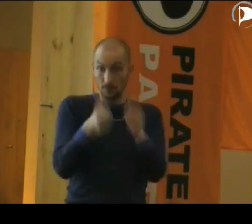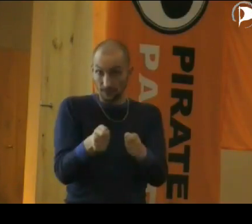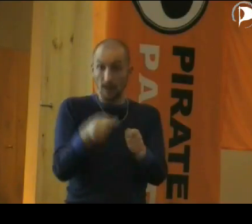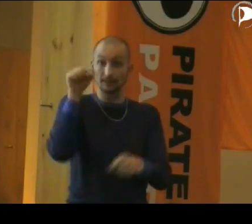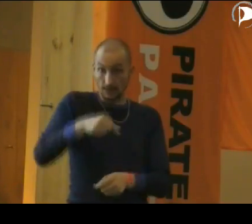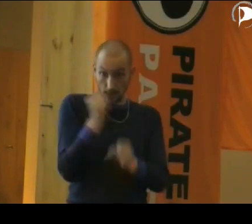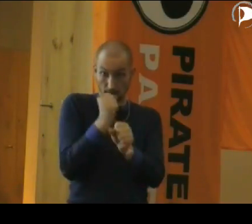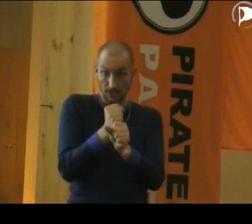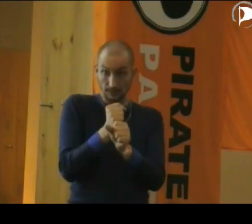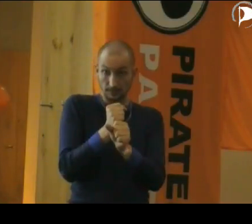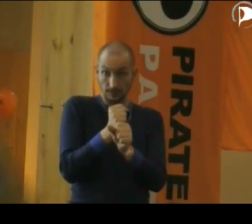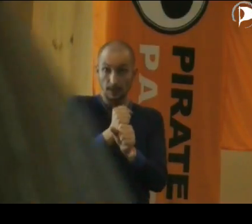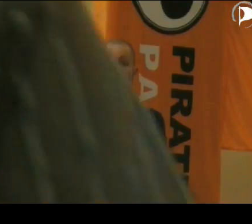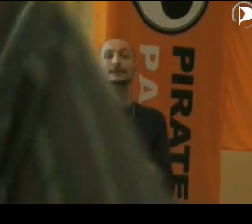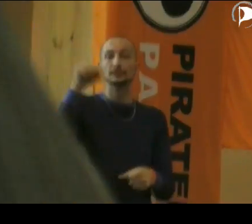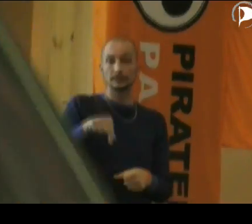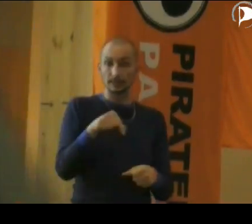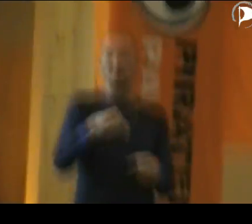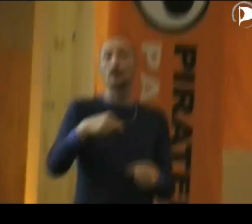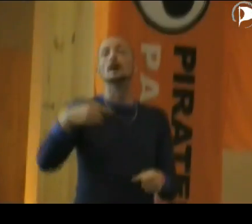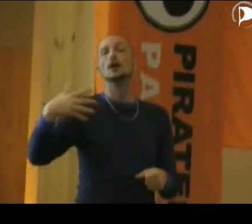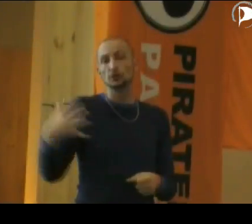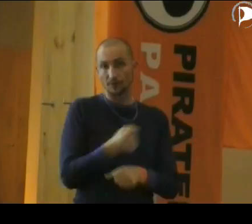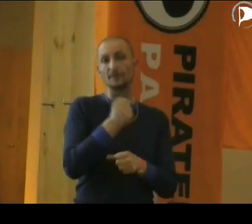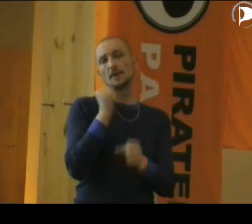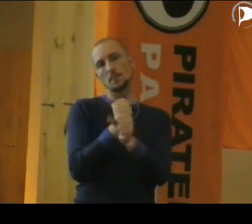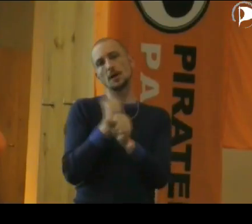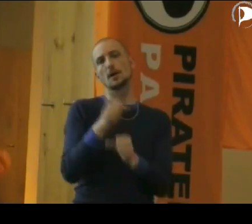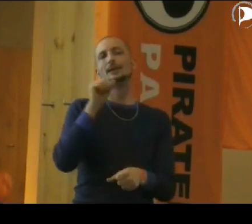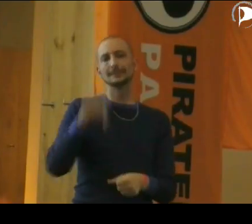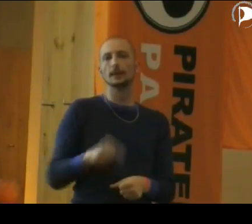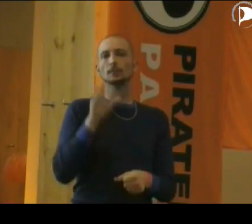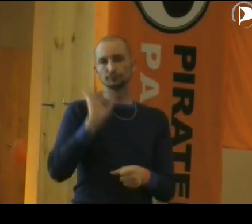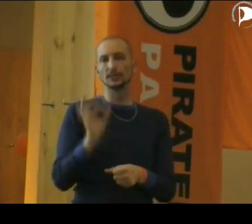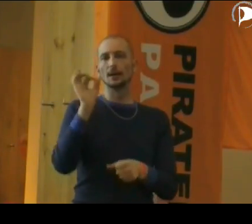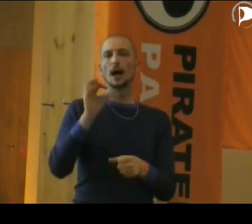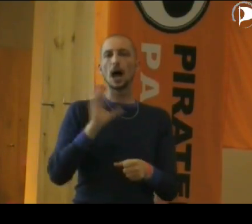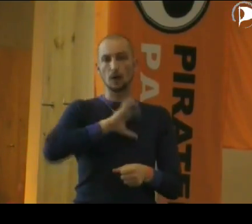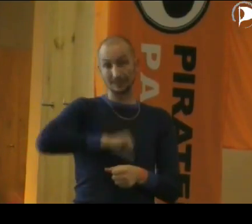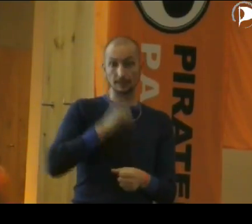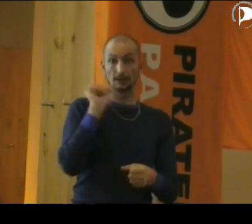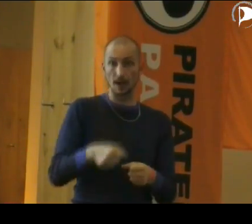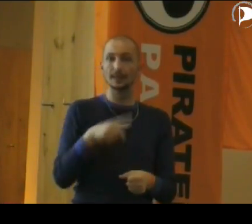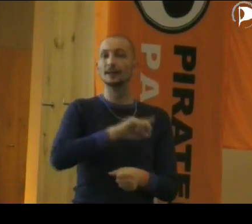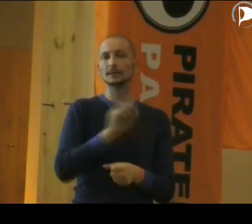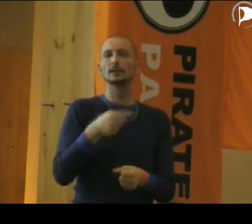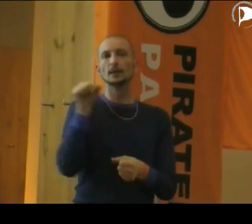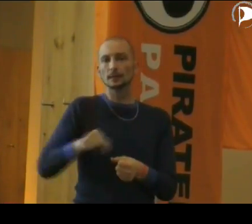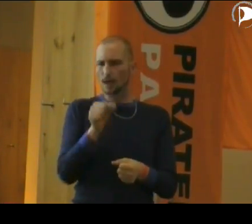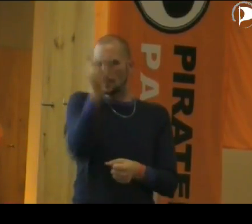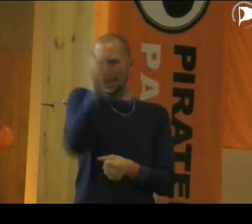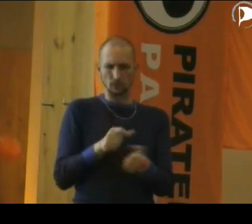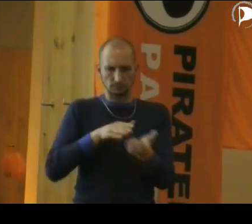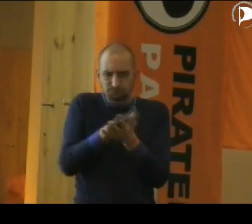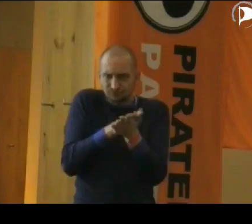dann aus dass das für uns ausmacht bei ist dass darüber seitliches beziehungsweise das hat keiner sich restlos auszeit und dann am